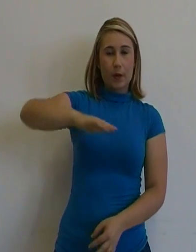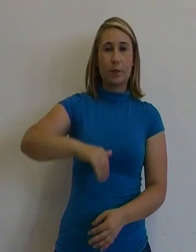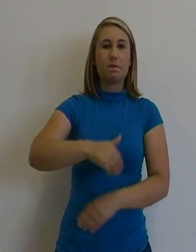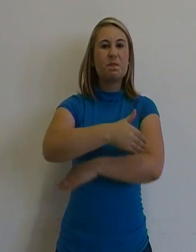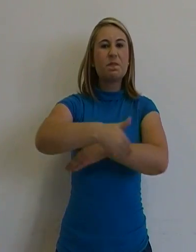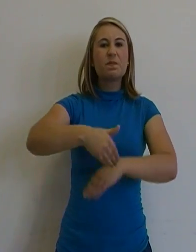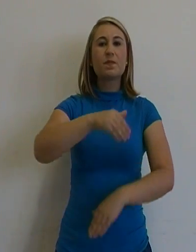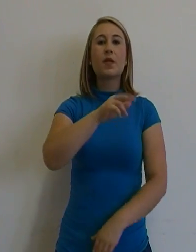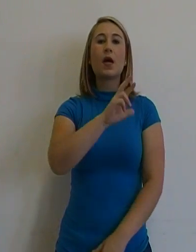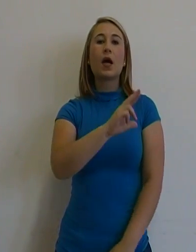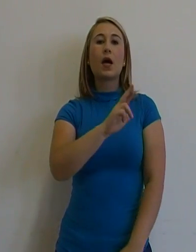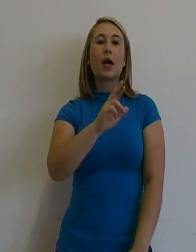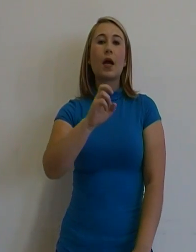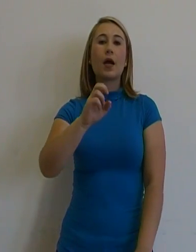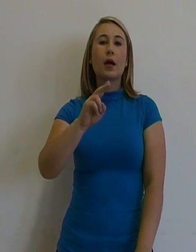32, número